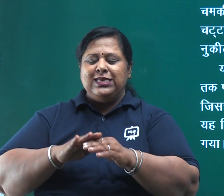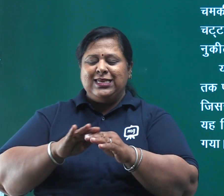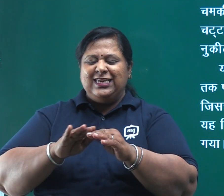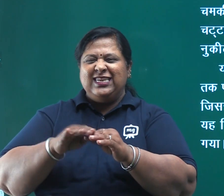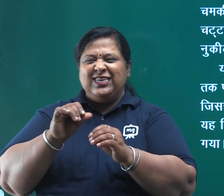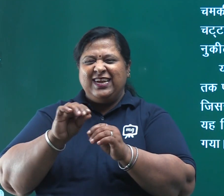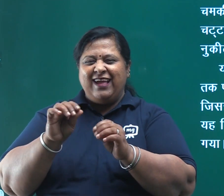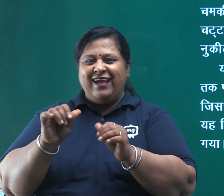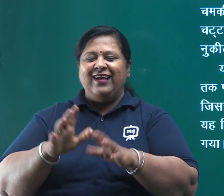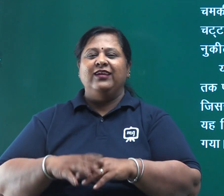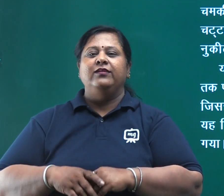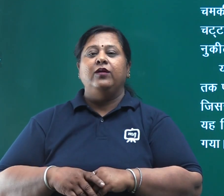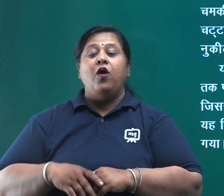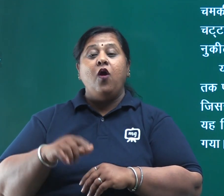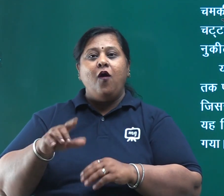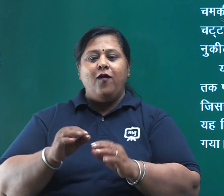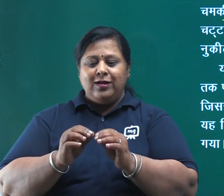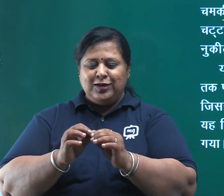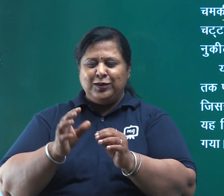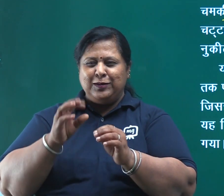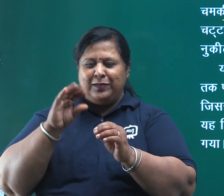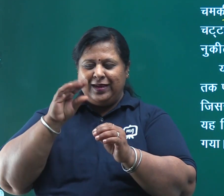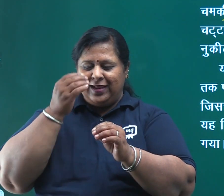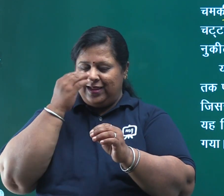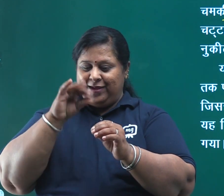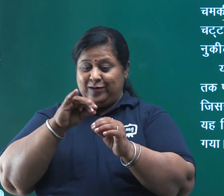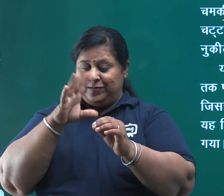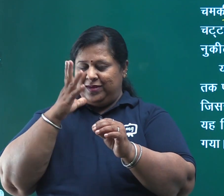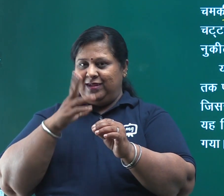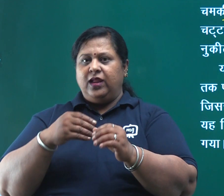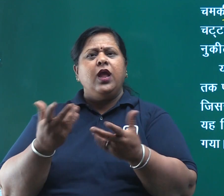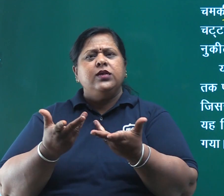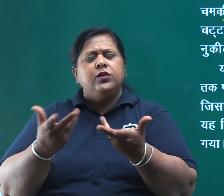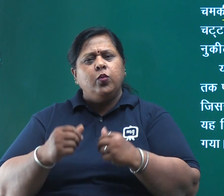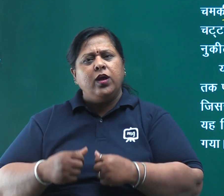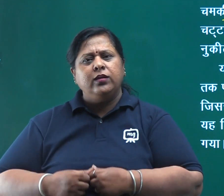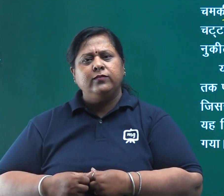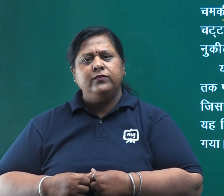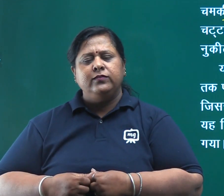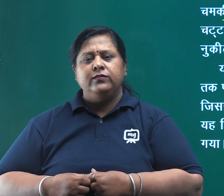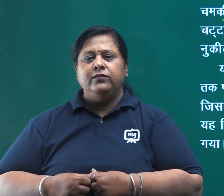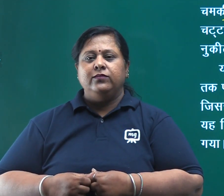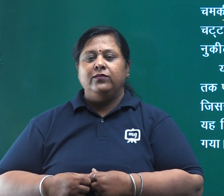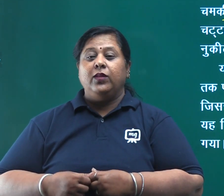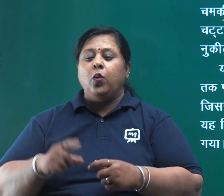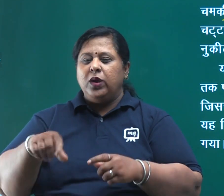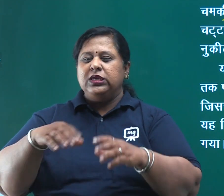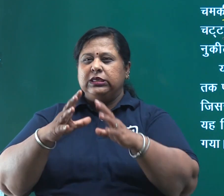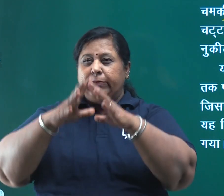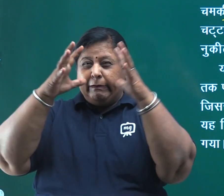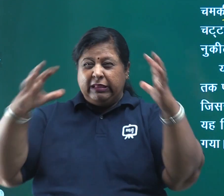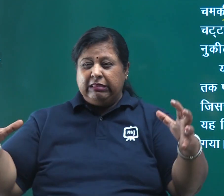चिकना और चमकीला कैसे हो गया। कोई चट्टान